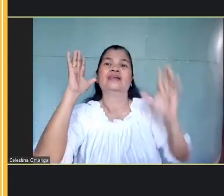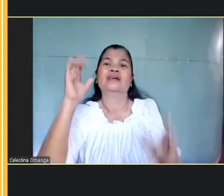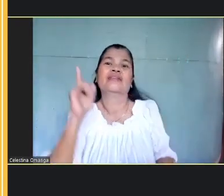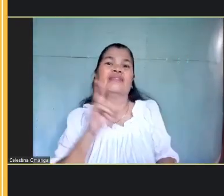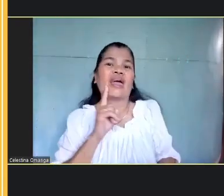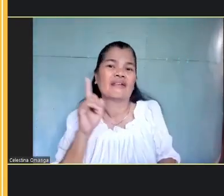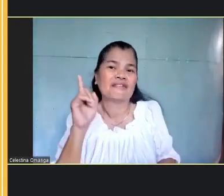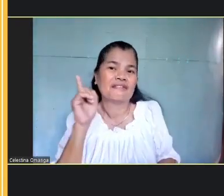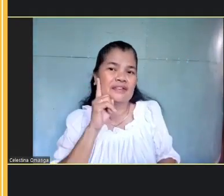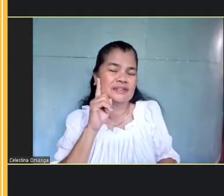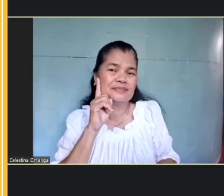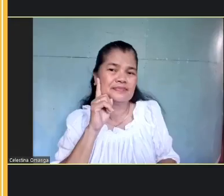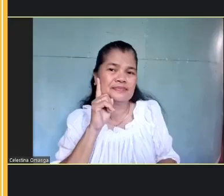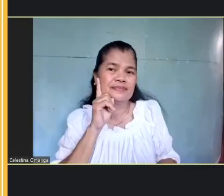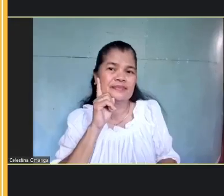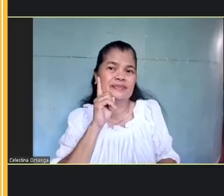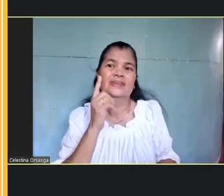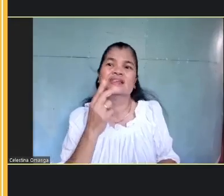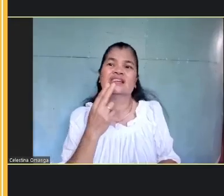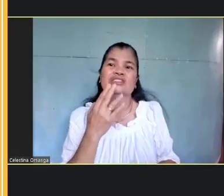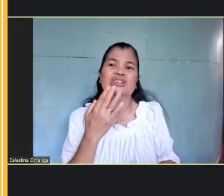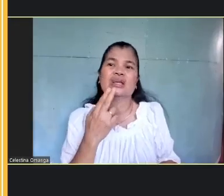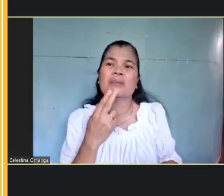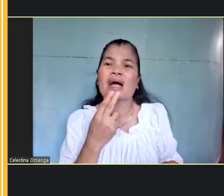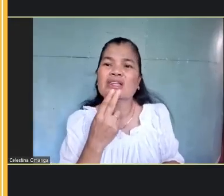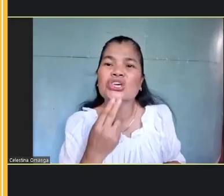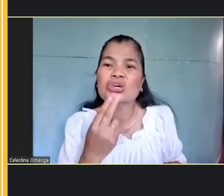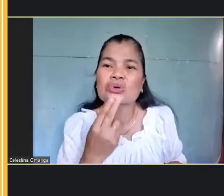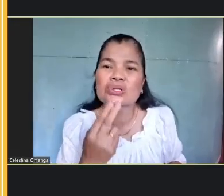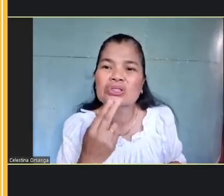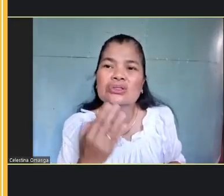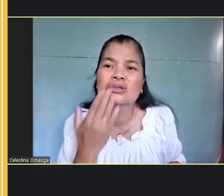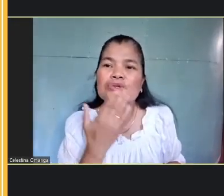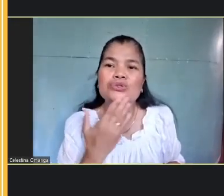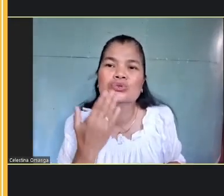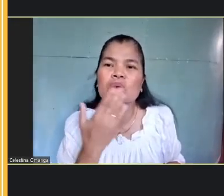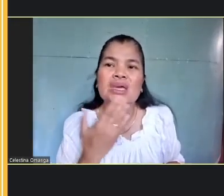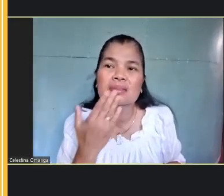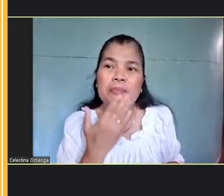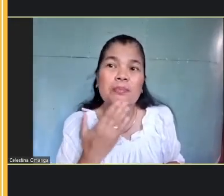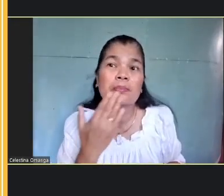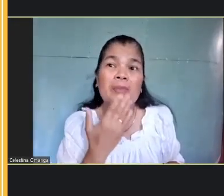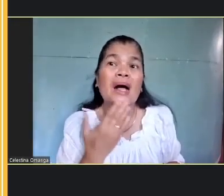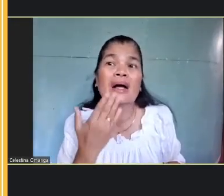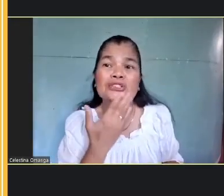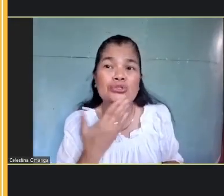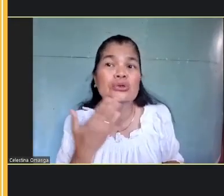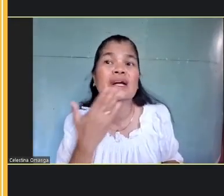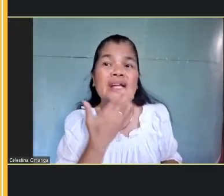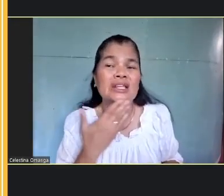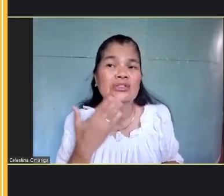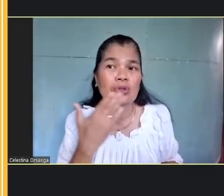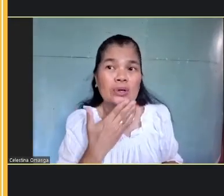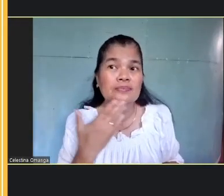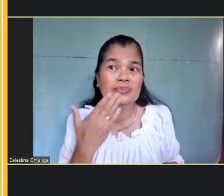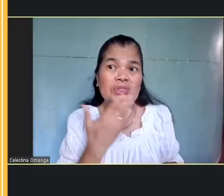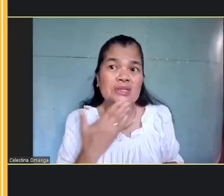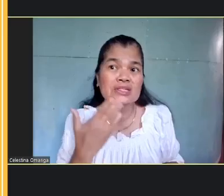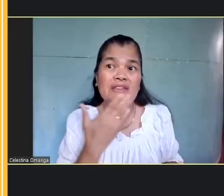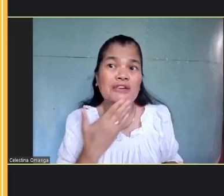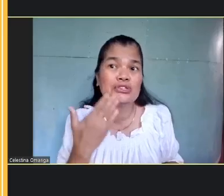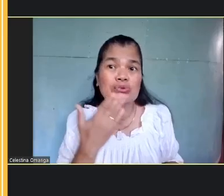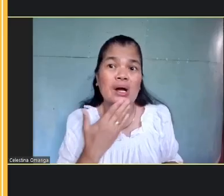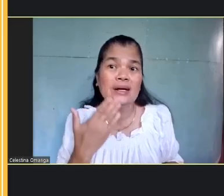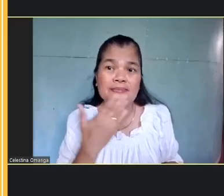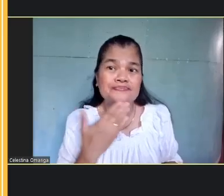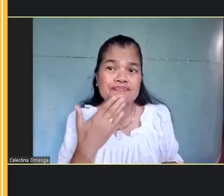then deaf. Sa chi naman, cute, sweet, sugar na rin to,